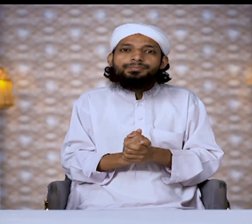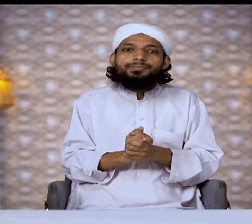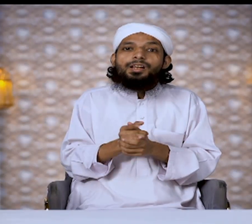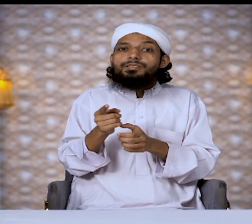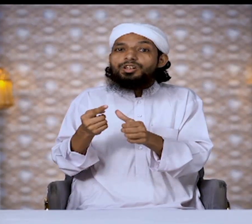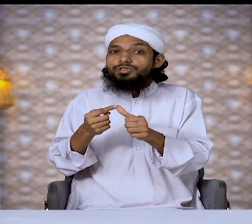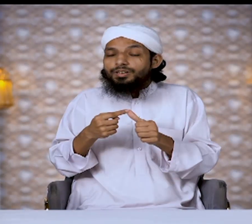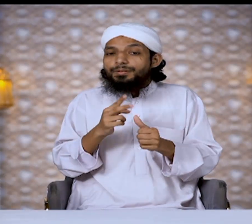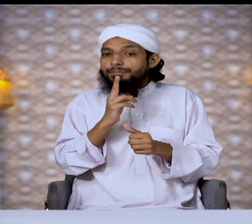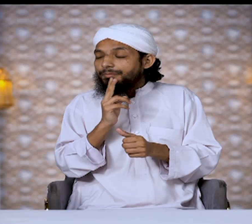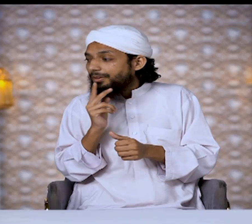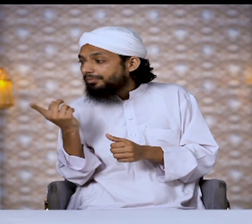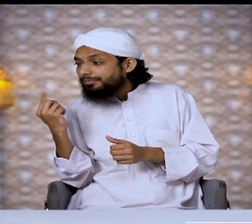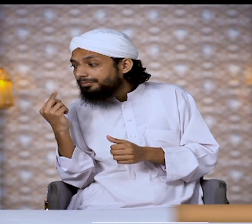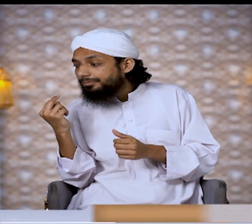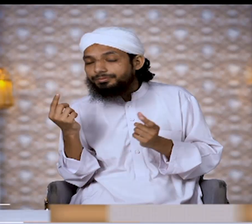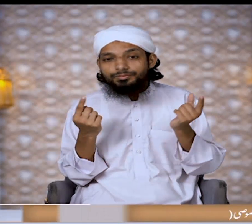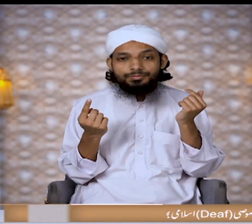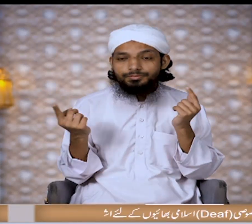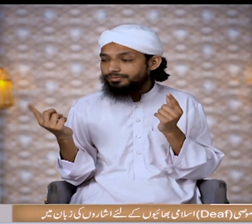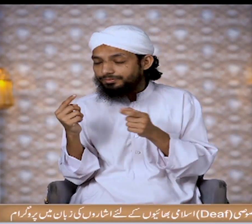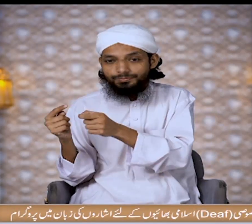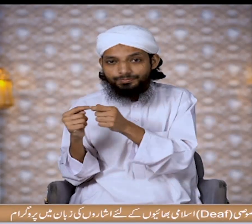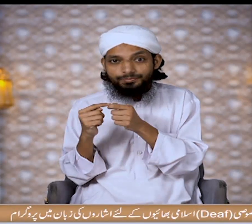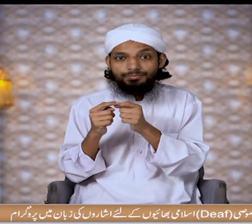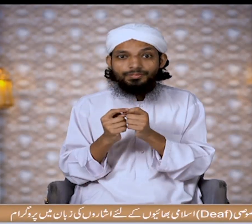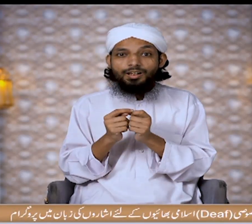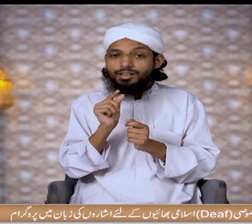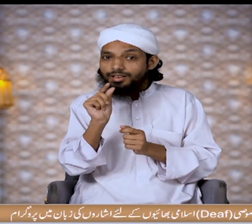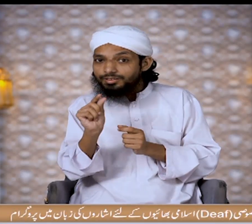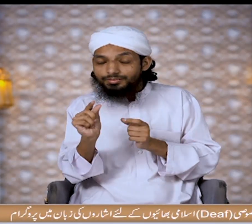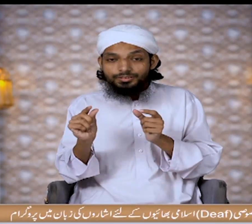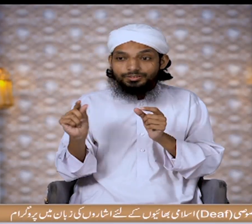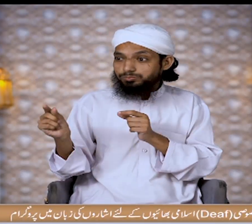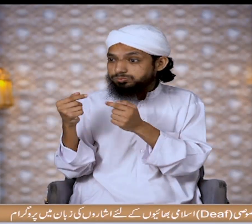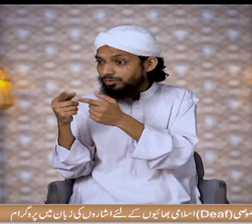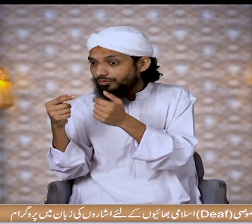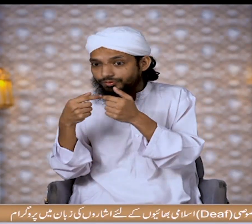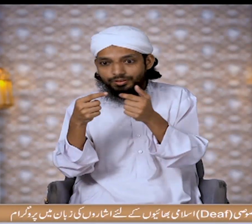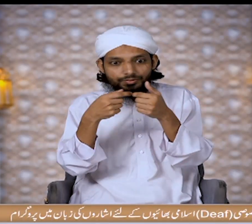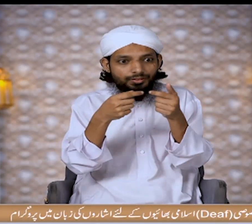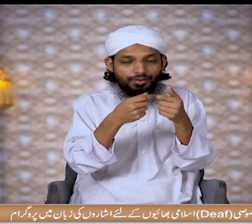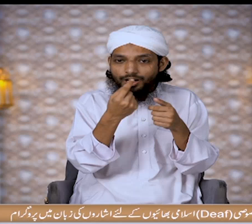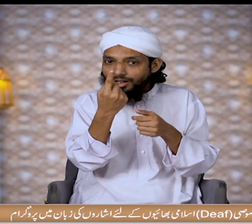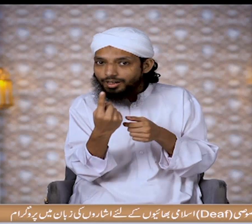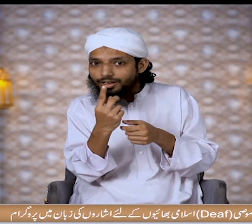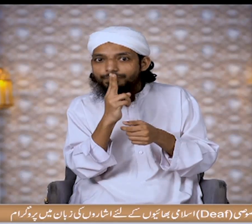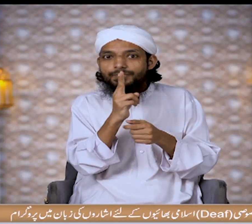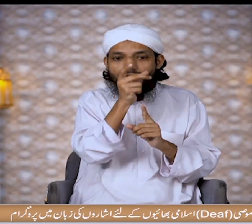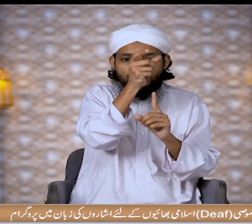کرنے والوں کو بھی اجازت تھی کہ جو کہنا ہو کہیں اور جو سنانا ہو سنائیں. اتنی آوازیں، اس قدر جداگانہ باتیں اور صرف ایک ذات